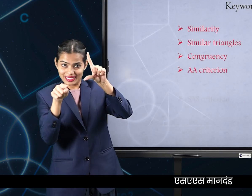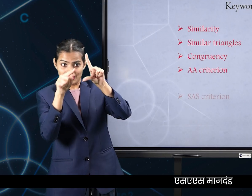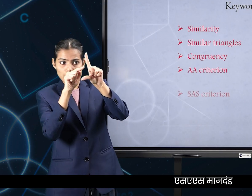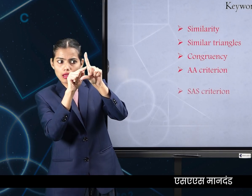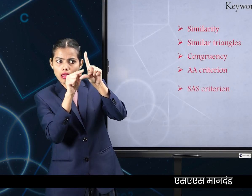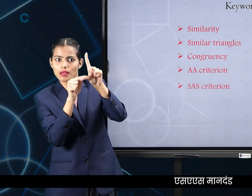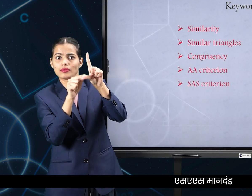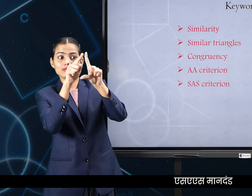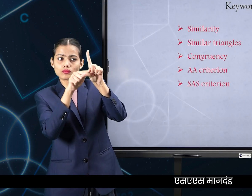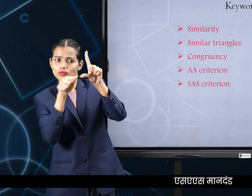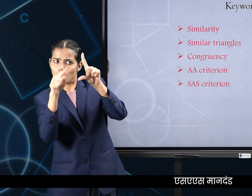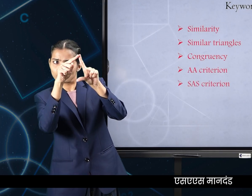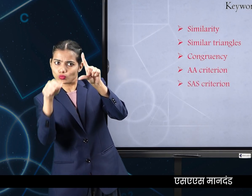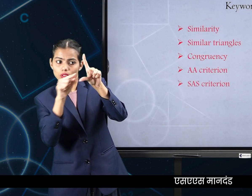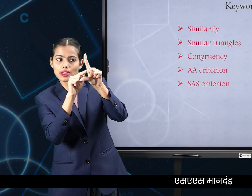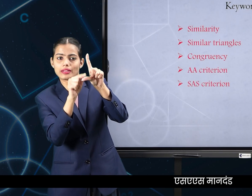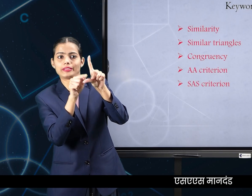एस मानकन,